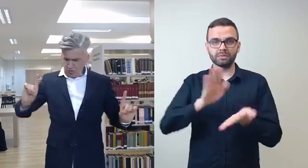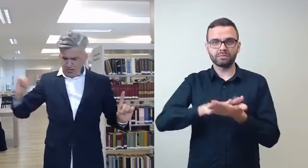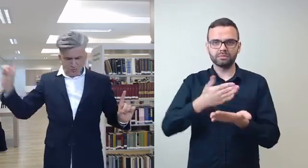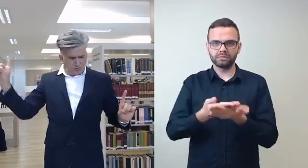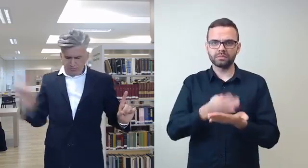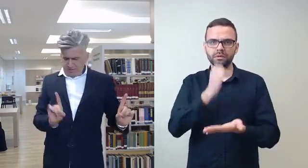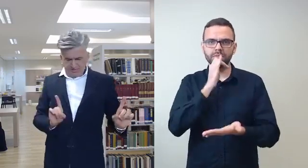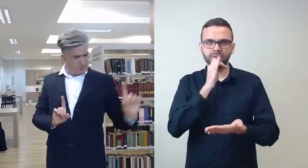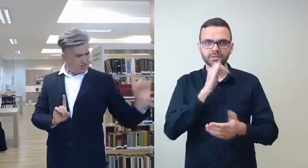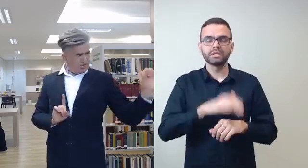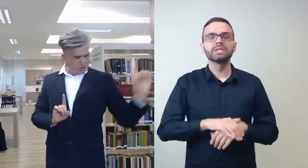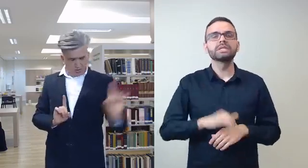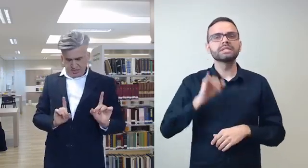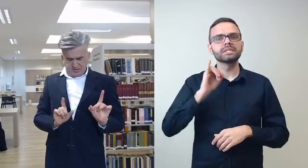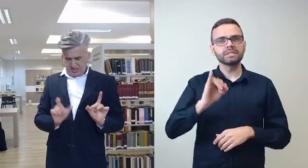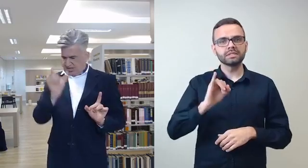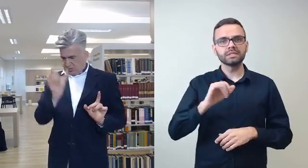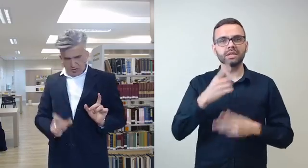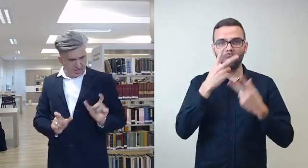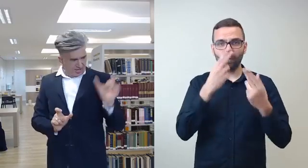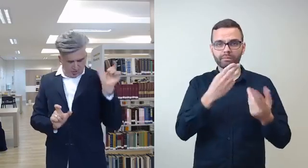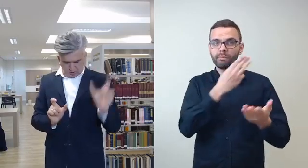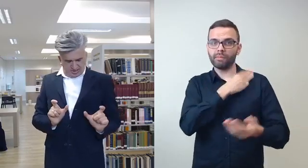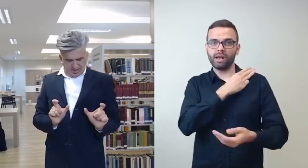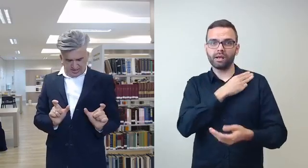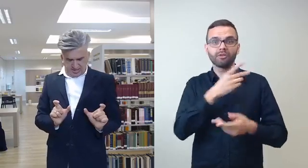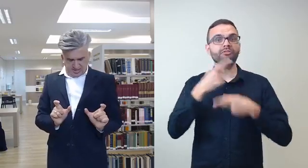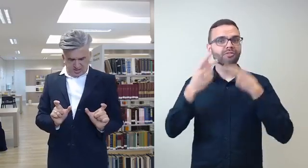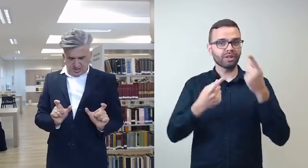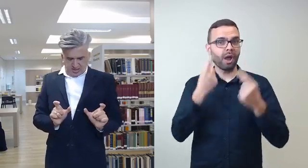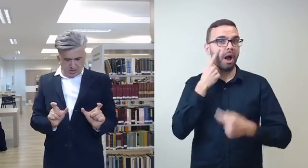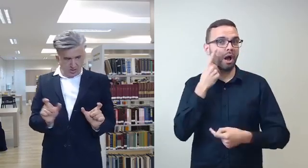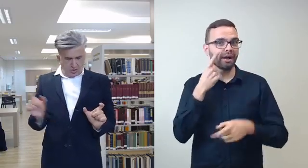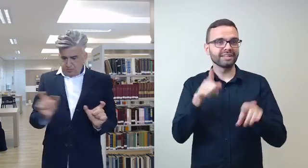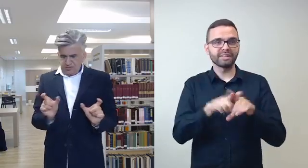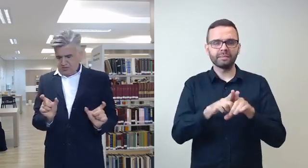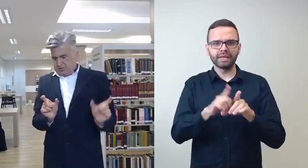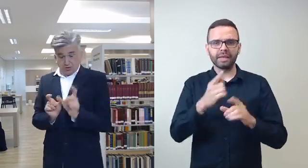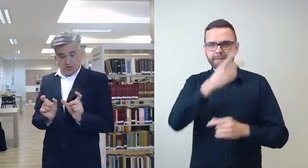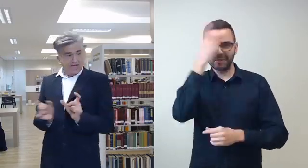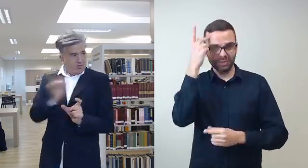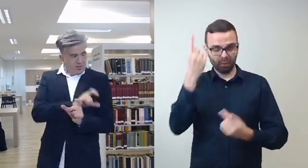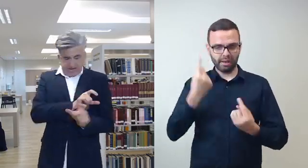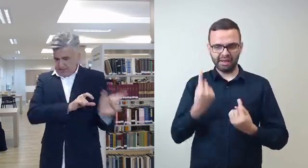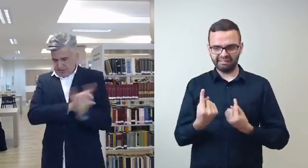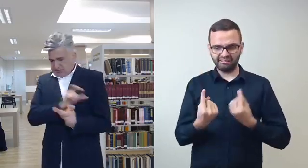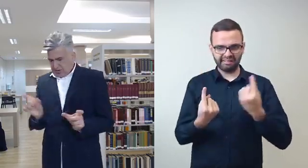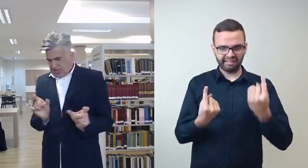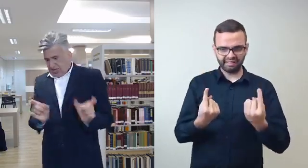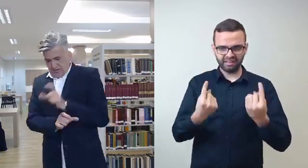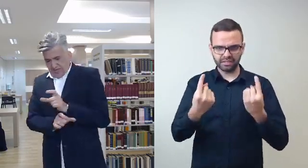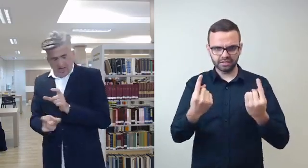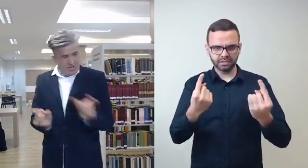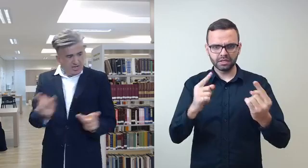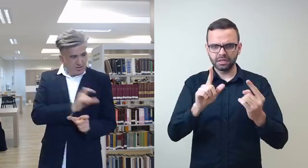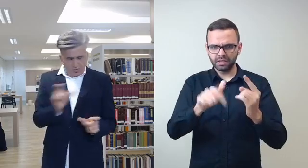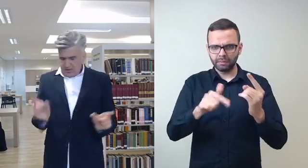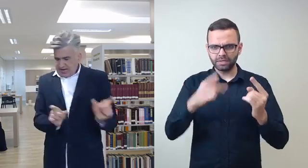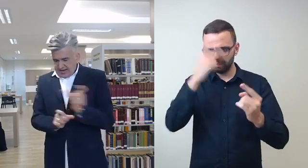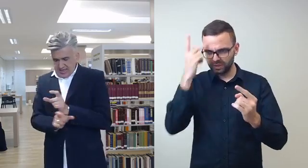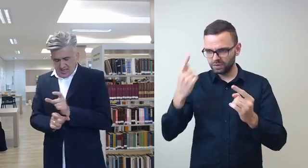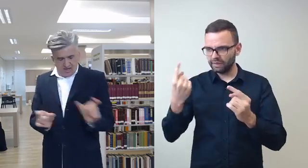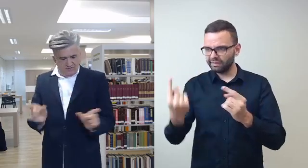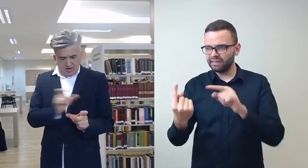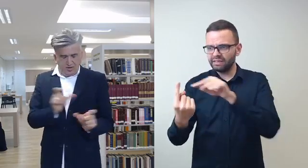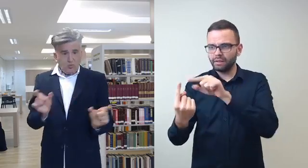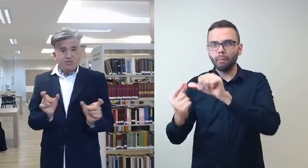se eu coloquei uma pessoa aqui, coloquei outra aqui, coloquei aqui, eu não posso depois trocar de lugar essa pessoa e ficar brincando com ela,